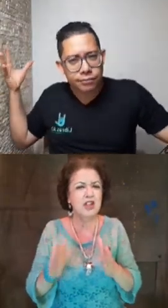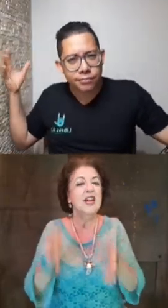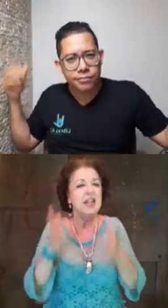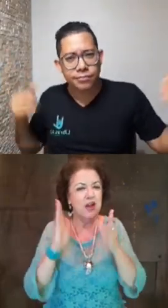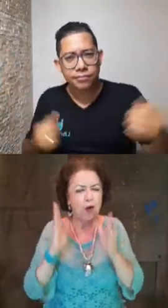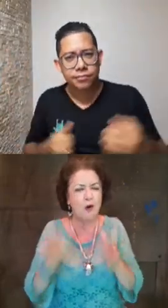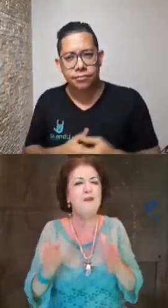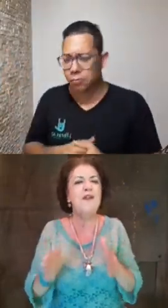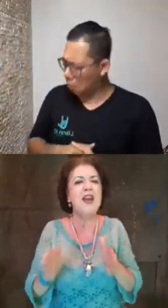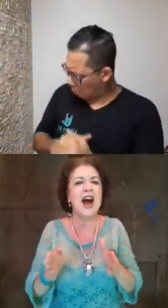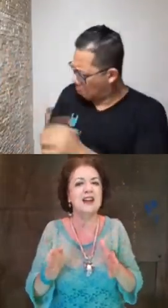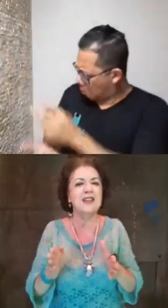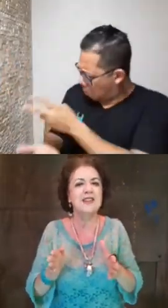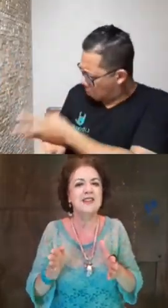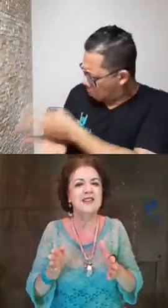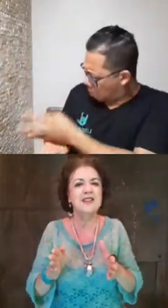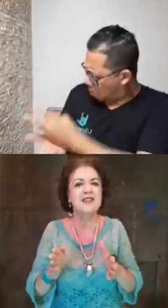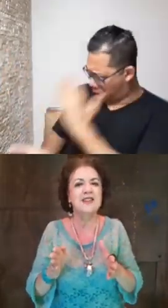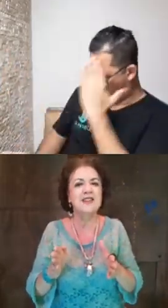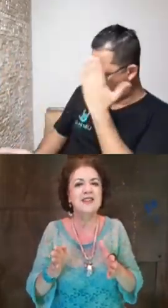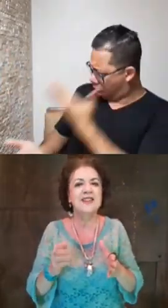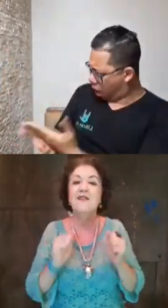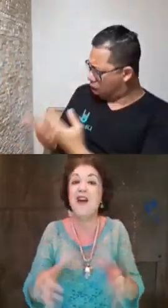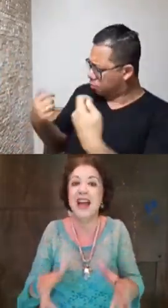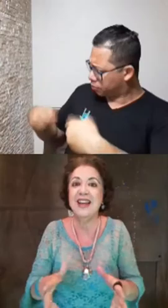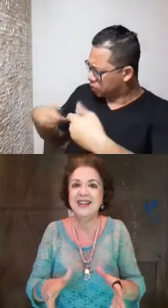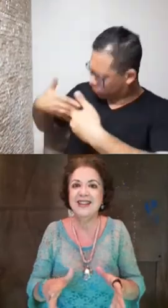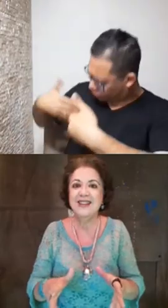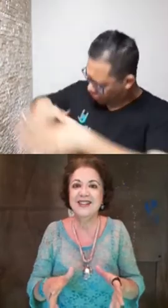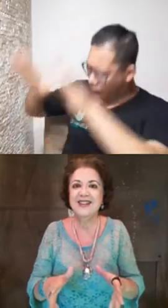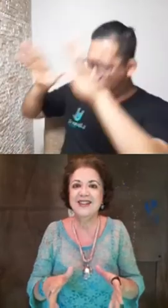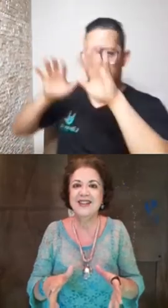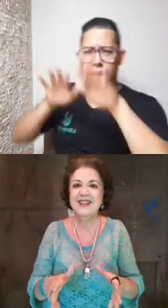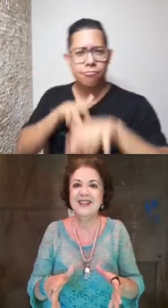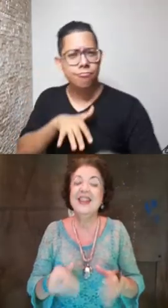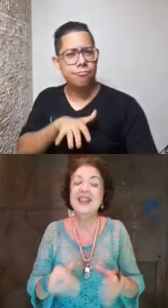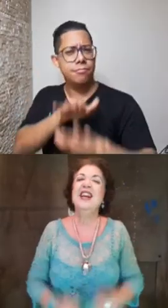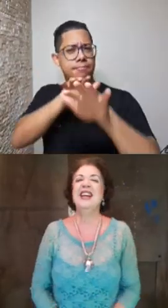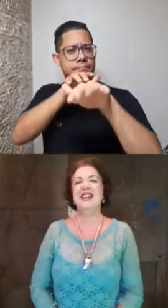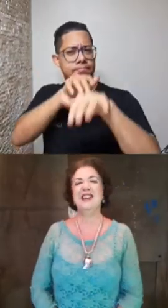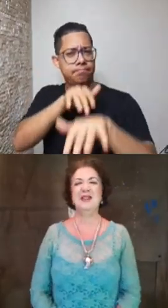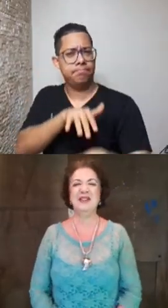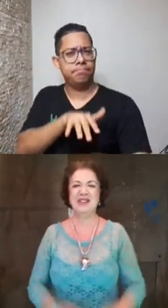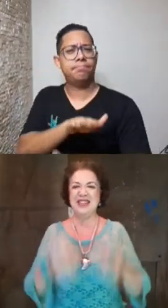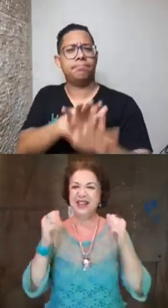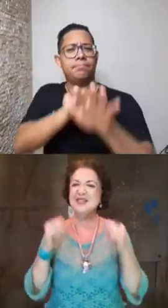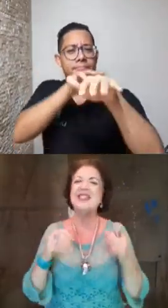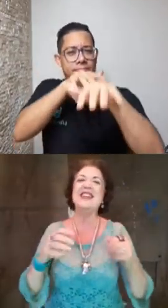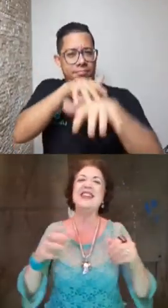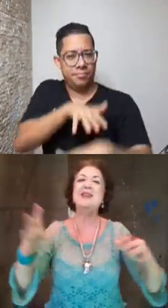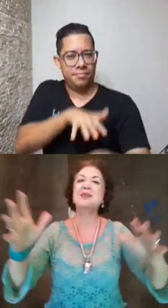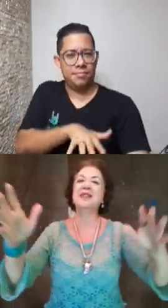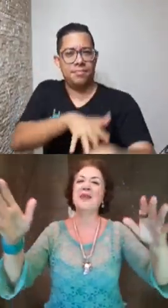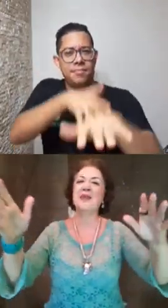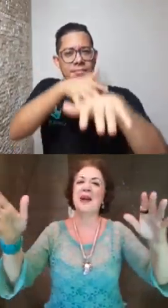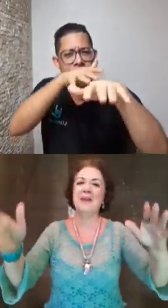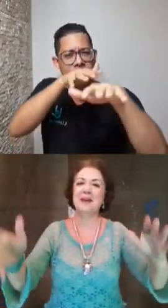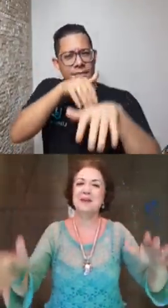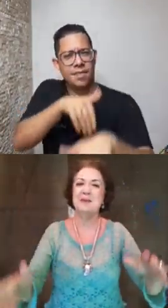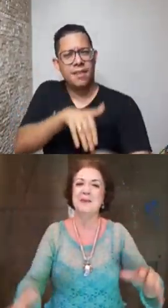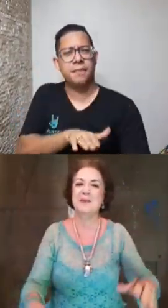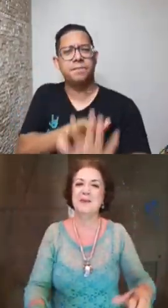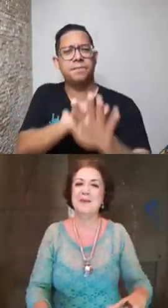partir e confiar. Vai! E o riozinho seguiu o seu